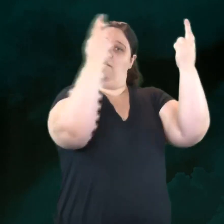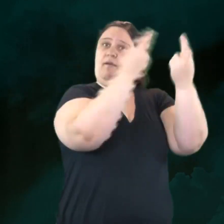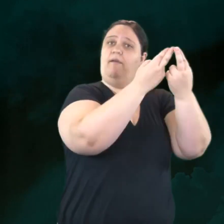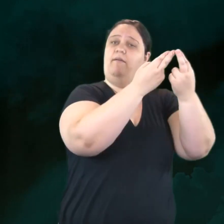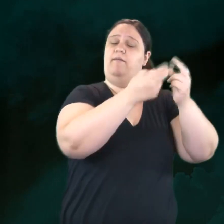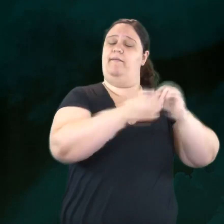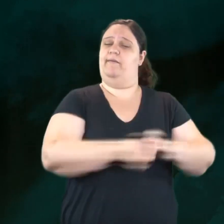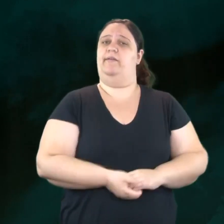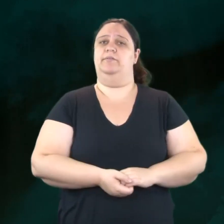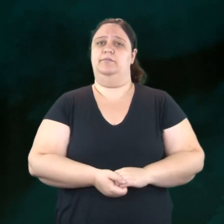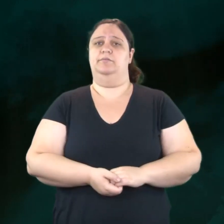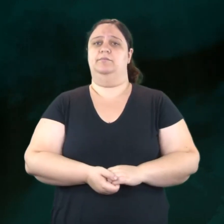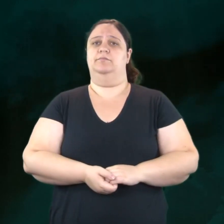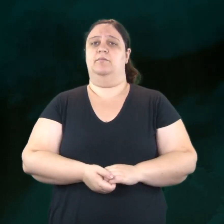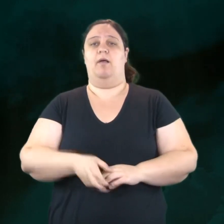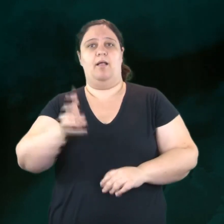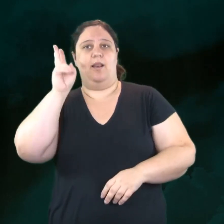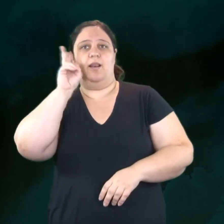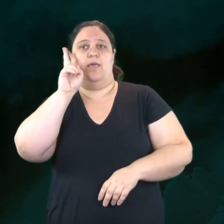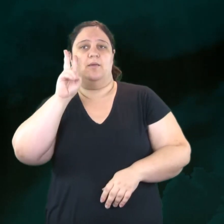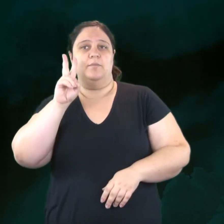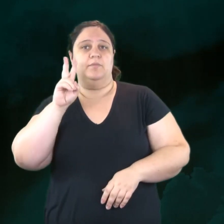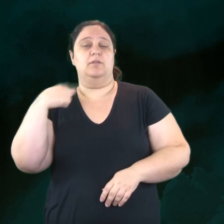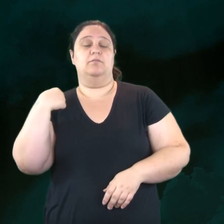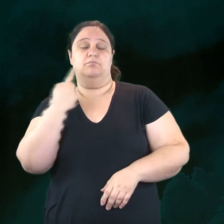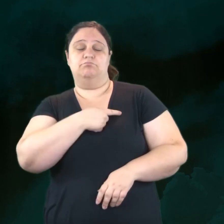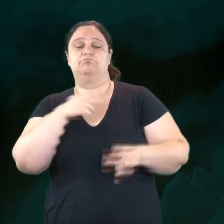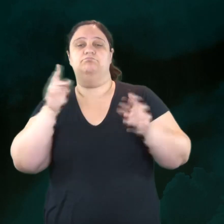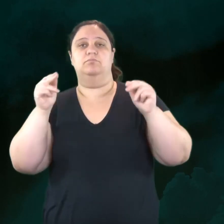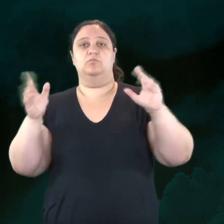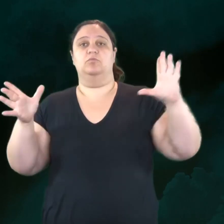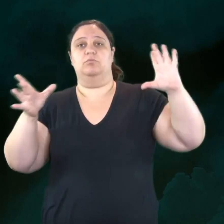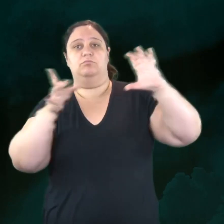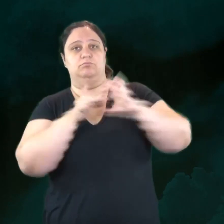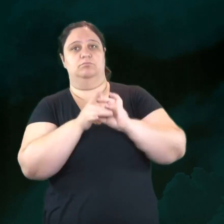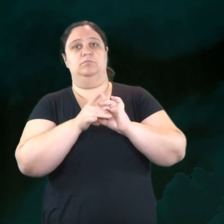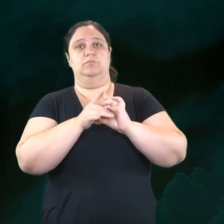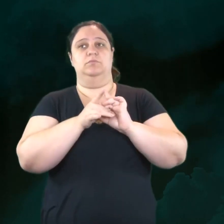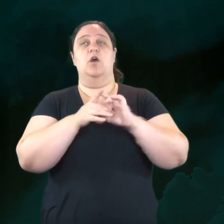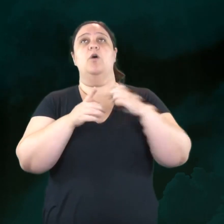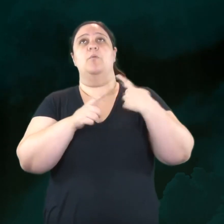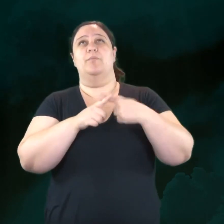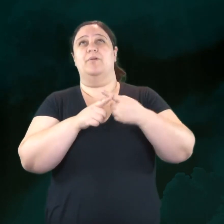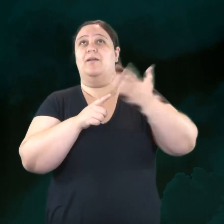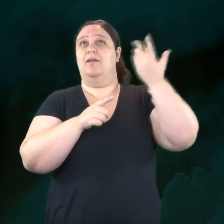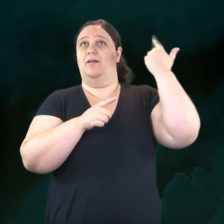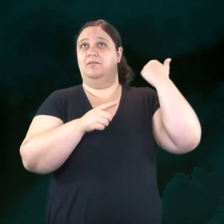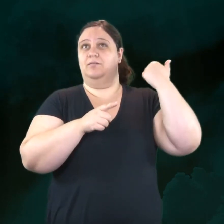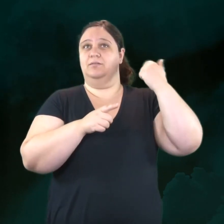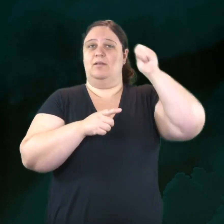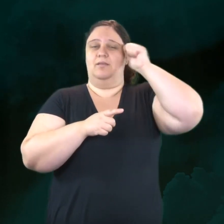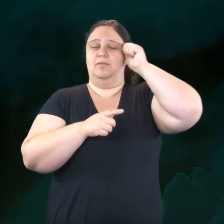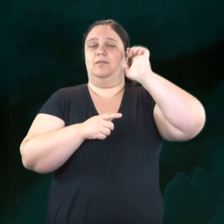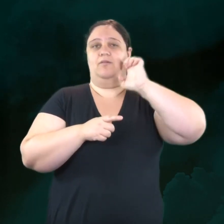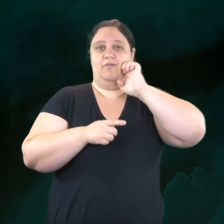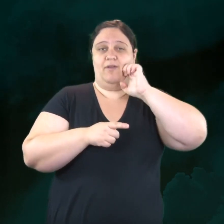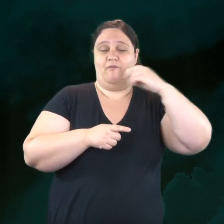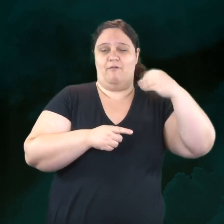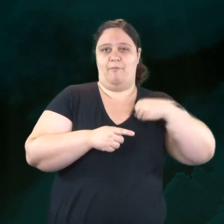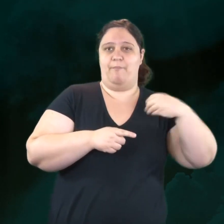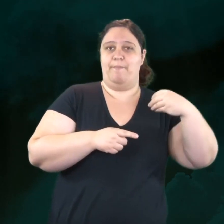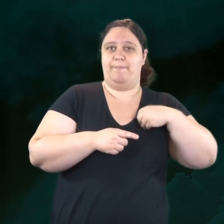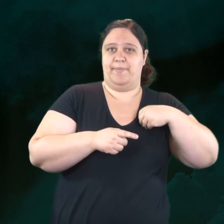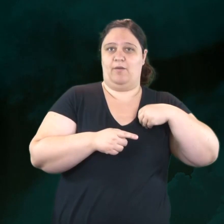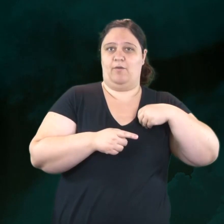estamos falando da conexão, porque o homem foi desconectado no jardim do Éden, quando